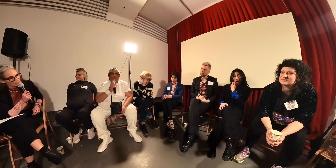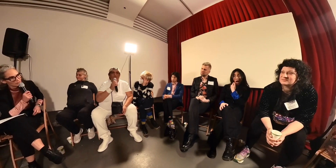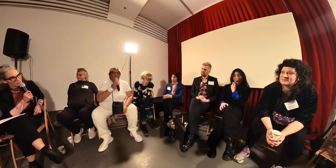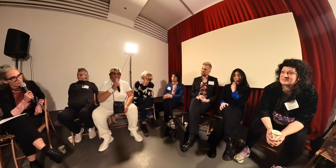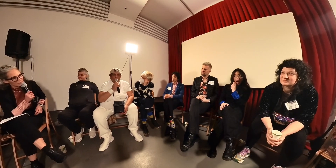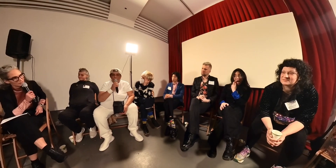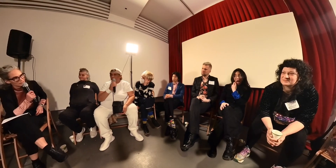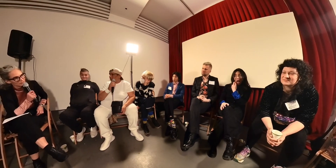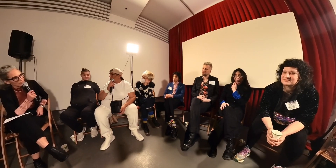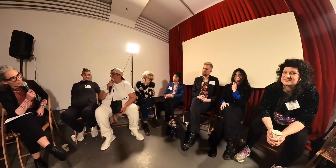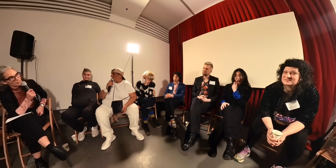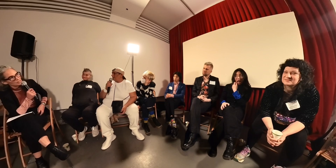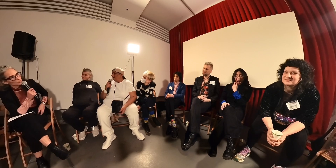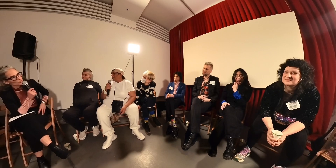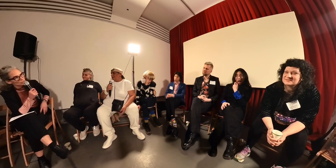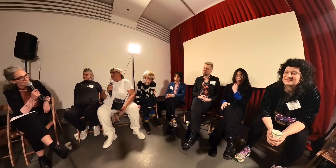je to hrozný, no, je to hrozný.